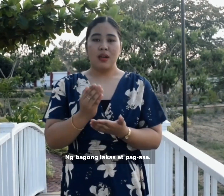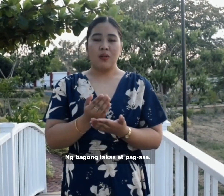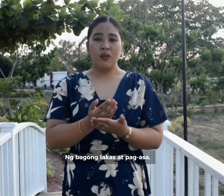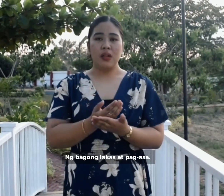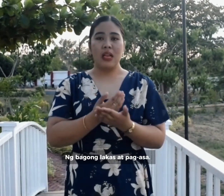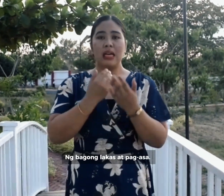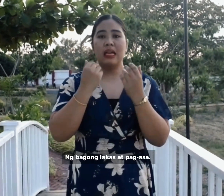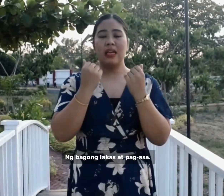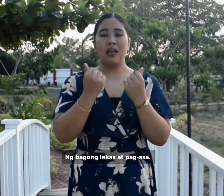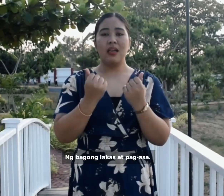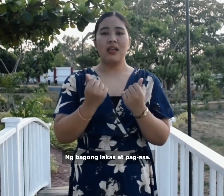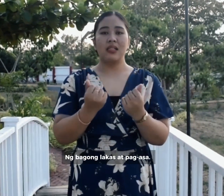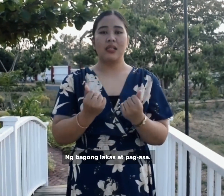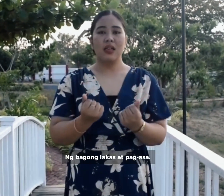bagong lakas at